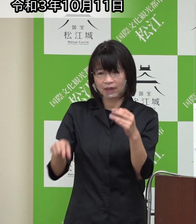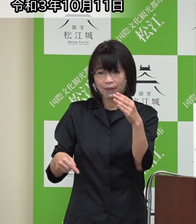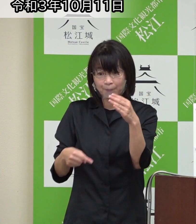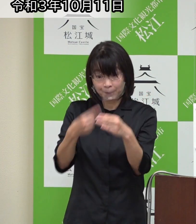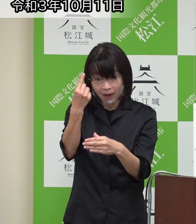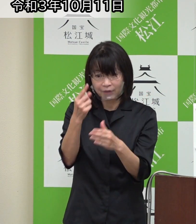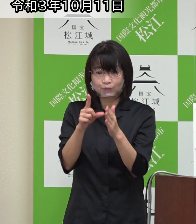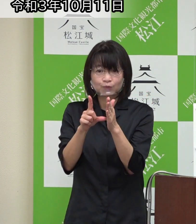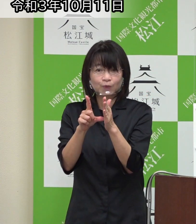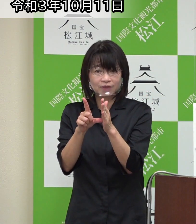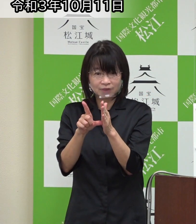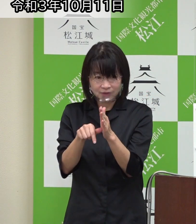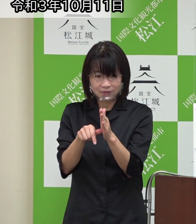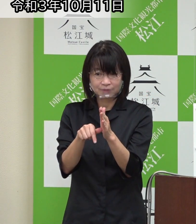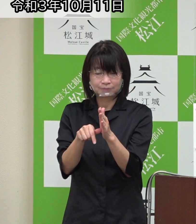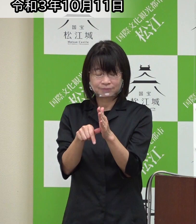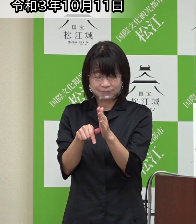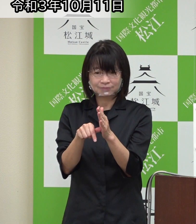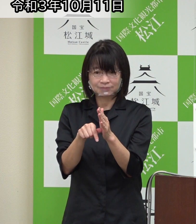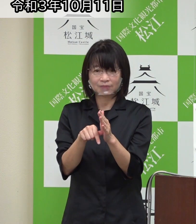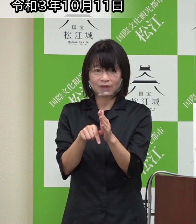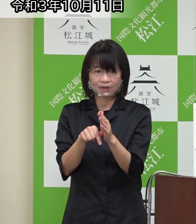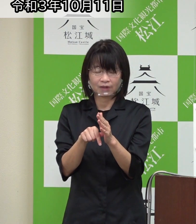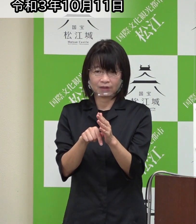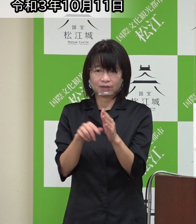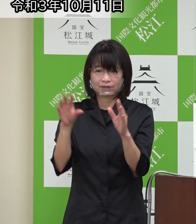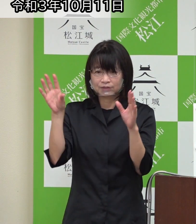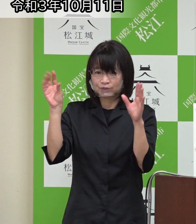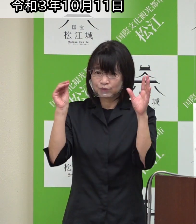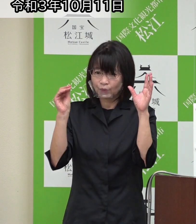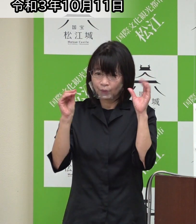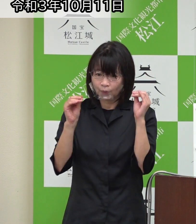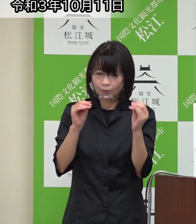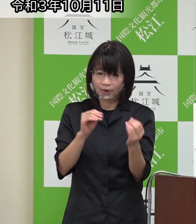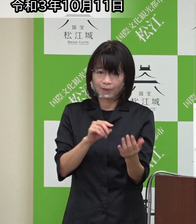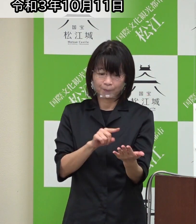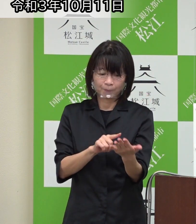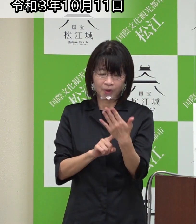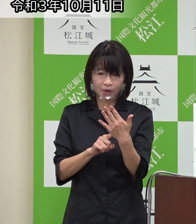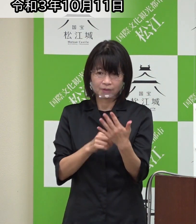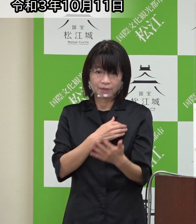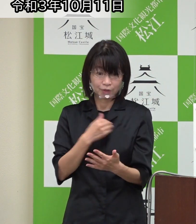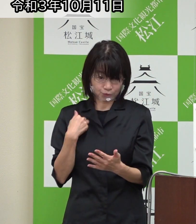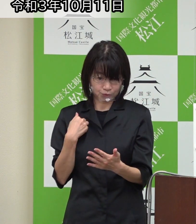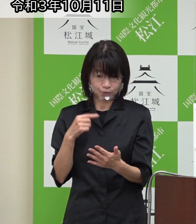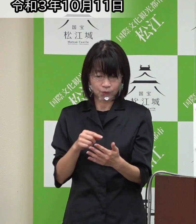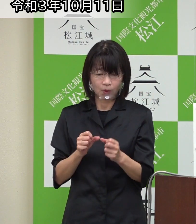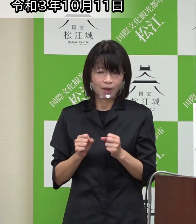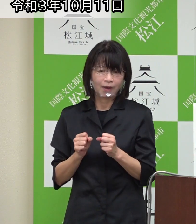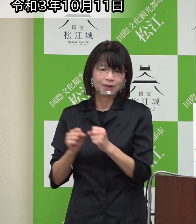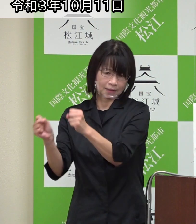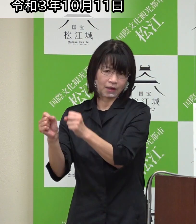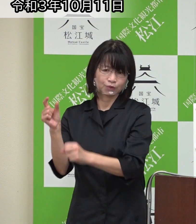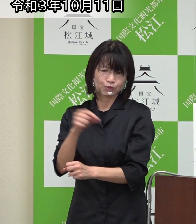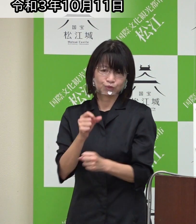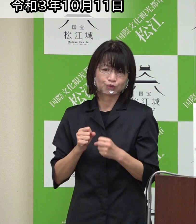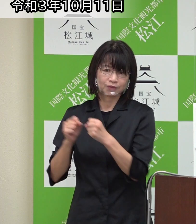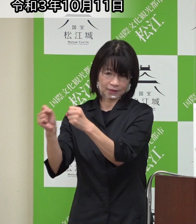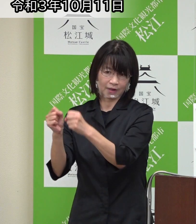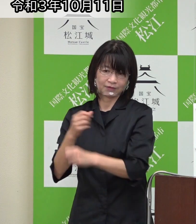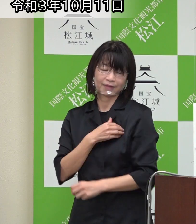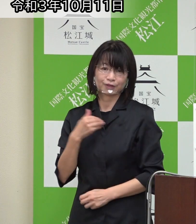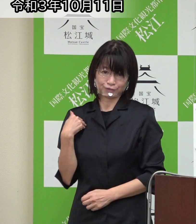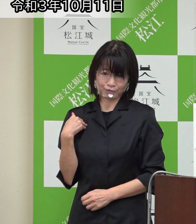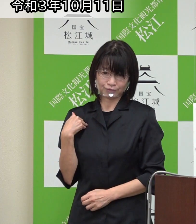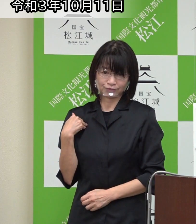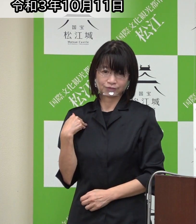今、ここが何とか警戒情報が出てますというのをキャッチできることで、例えば避難が迅速にできるとか、そういった流れの方が普通だ